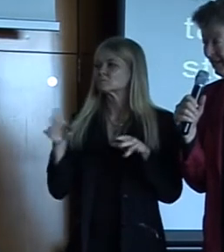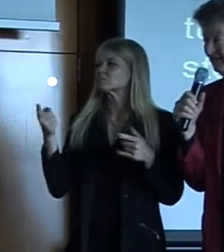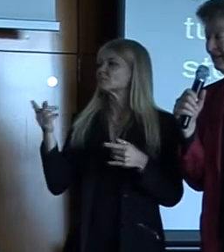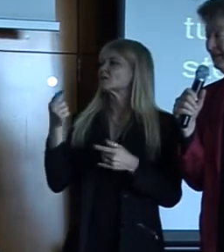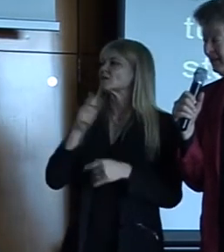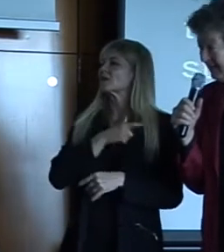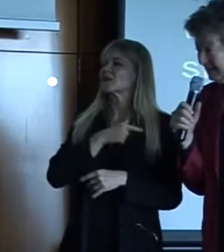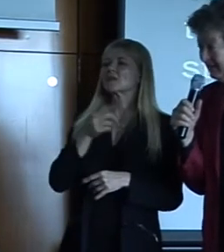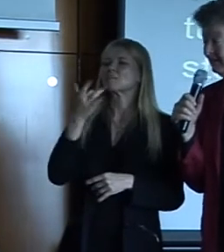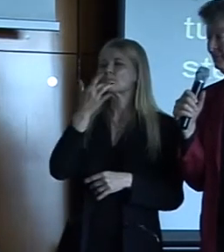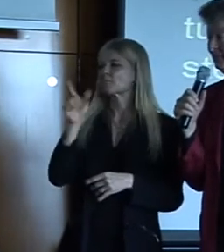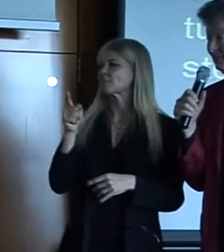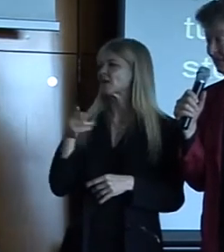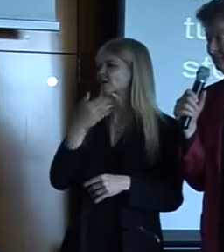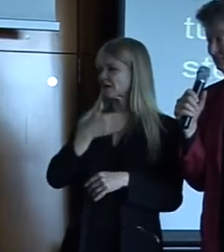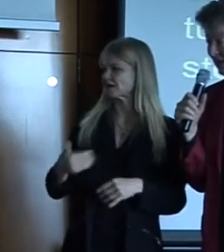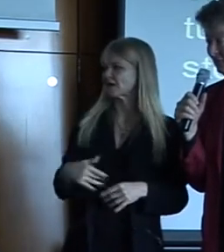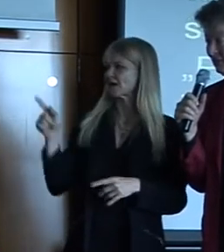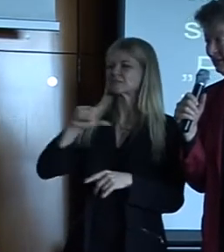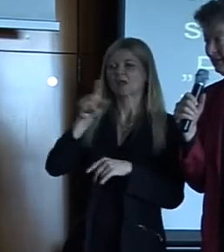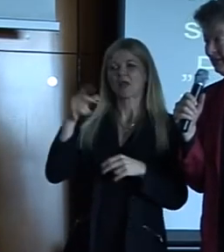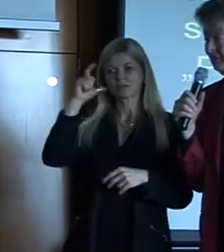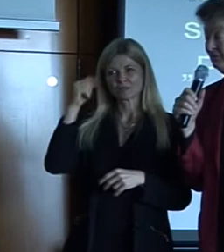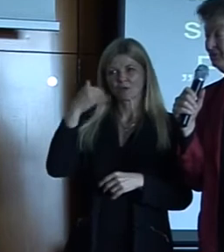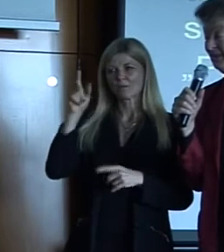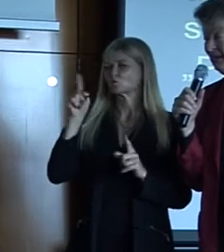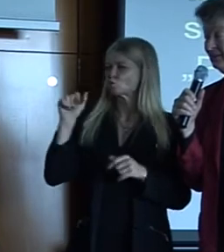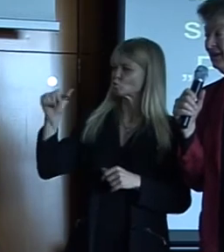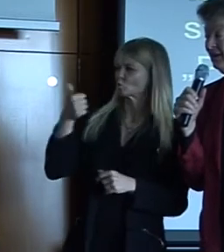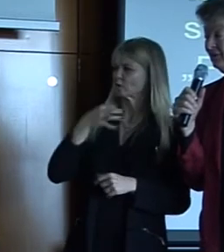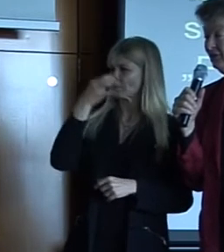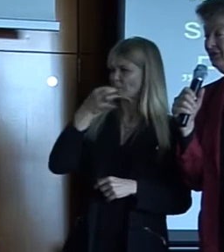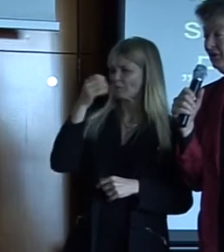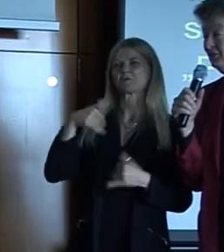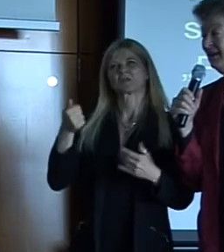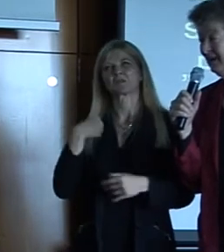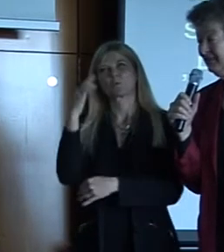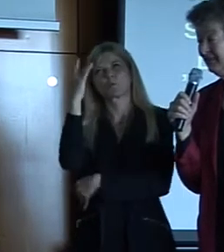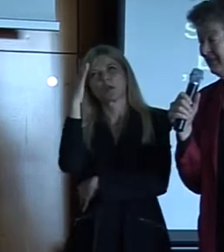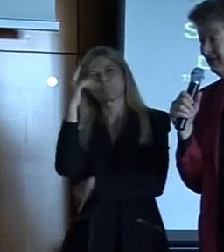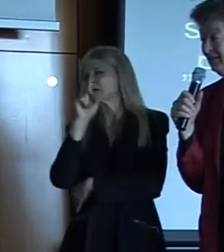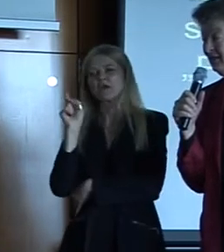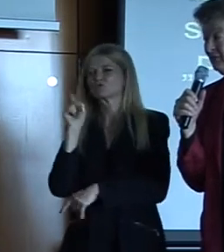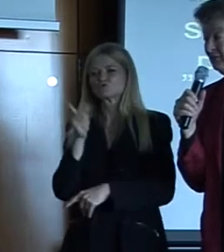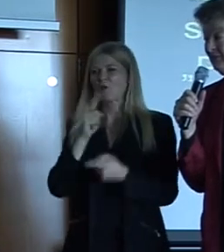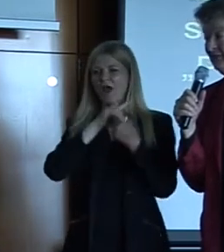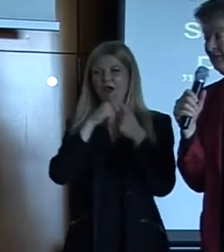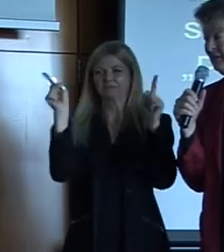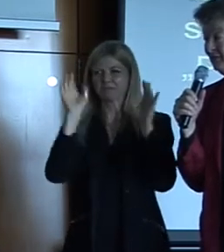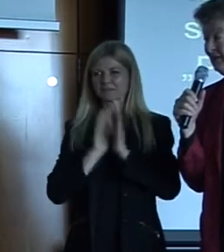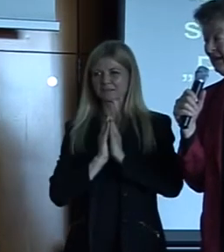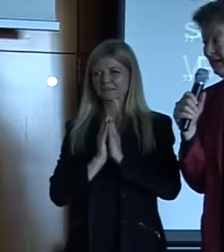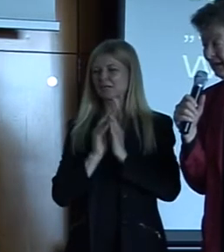Peter Kaiser, als Landeshauptmann als Ersten sprechen zu lassen. Dann habe ich mir überlegt, es könnte aber auch mal anders sein, so wie ich